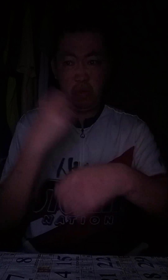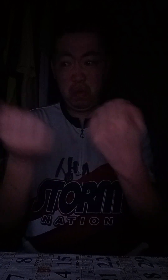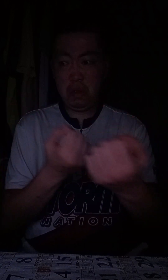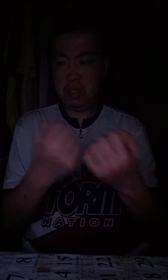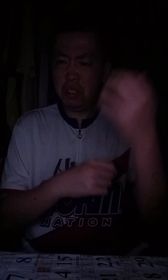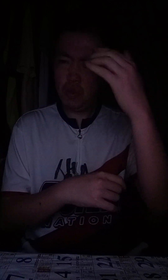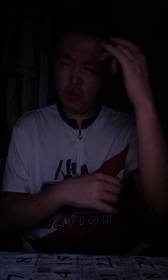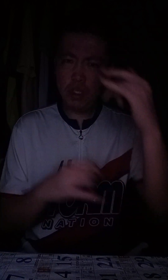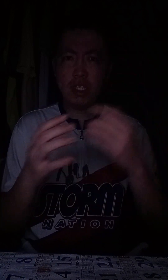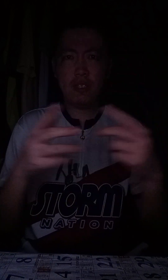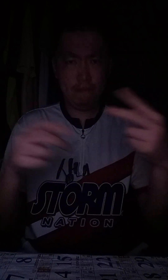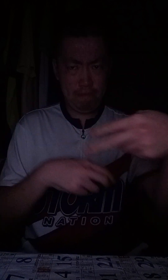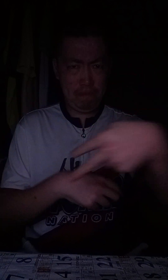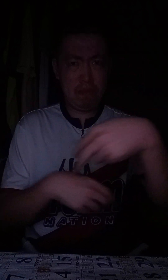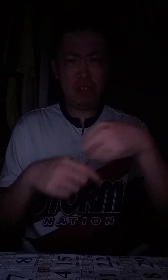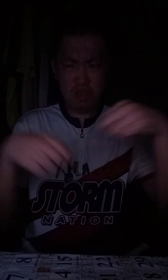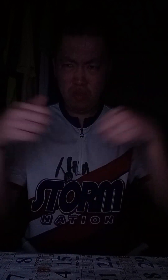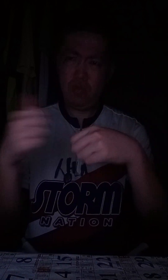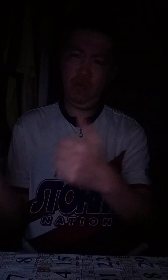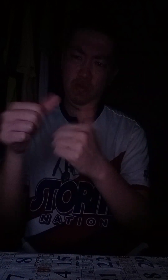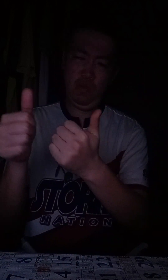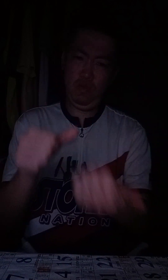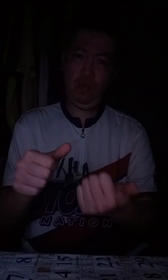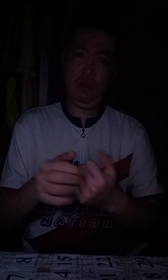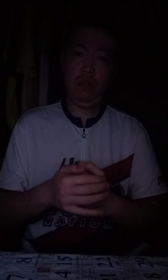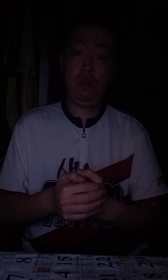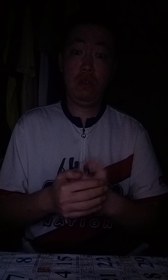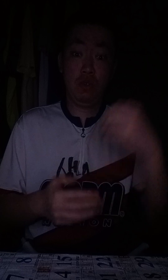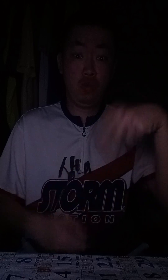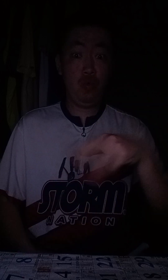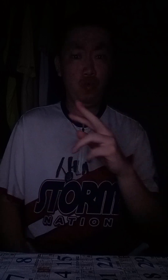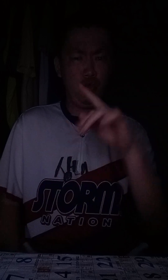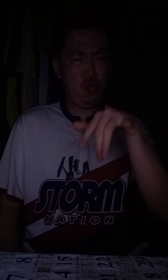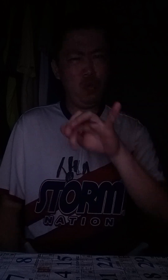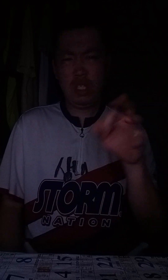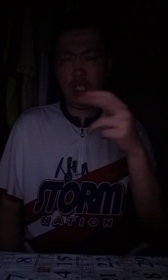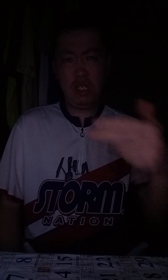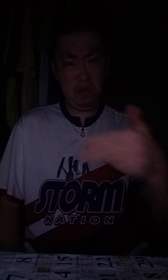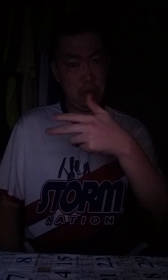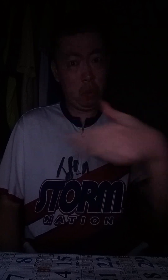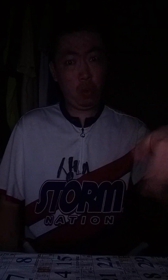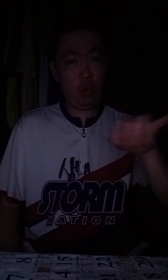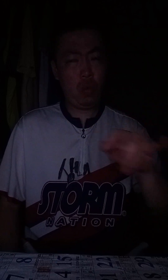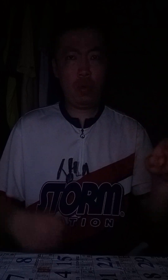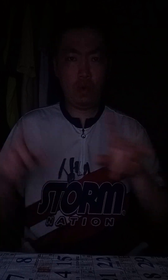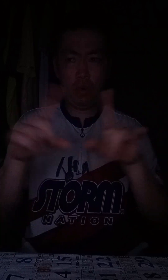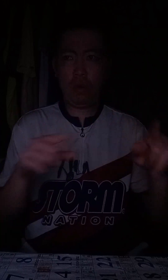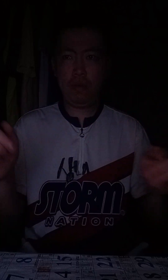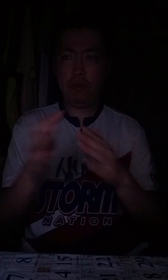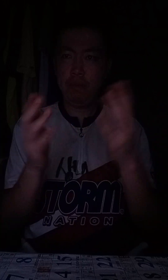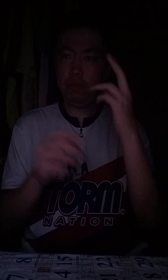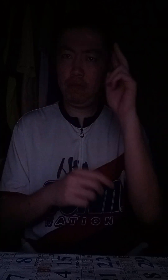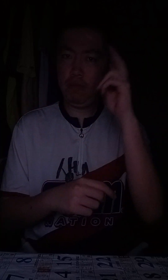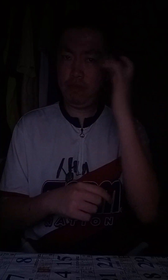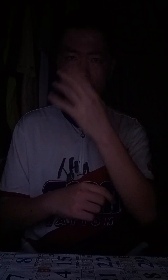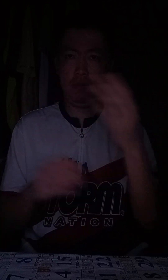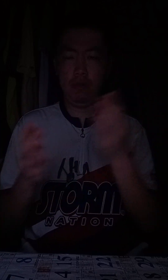타던 초등학생이 마을버스에 치여 숨졌습니다. 경찰은 운전자를 입건하고 자세한 사고 경위를 조사하고 있습니다. 이현정